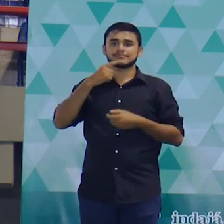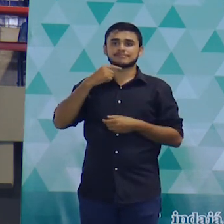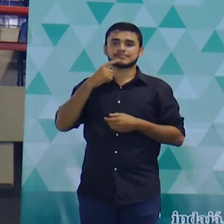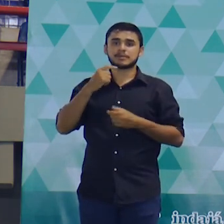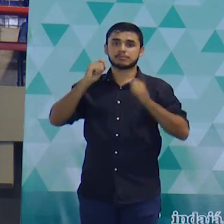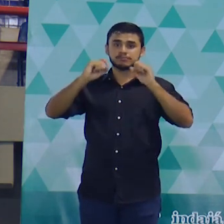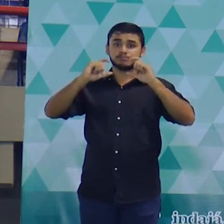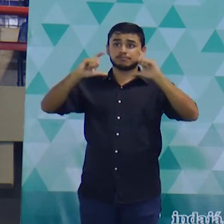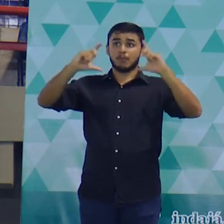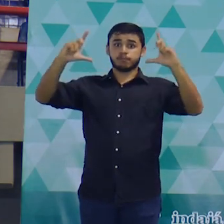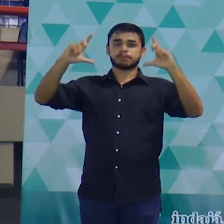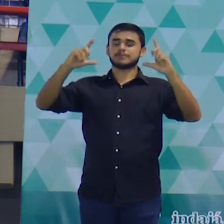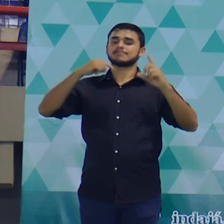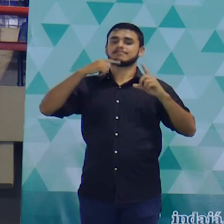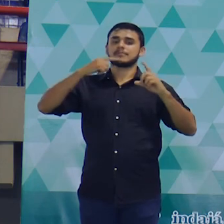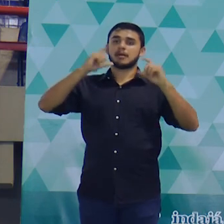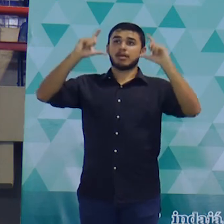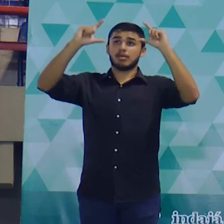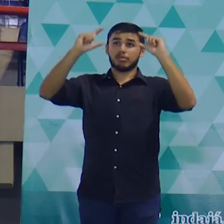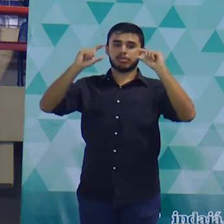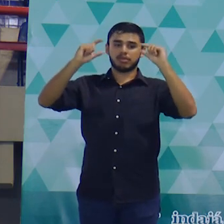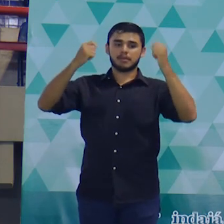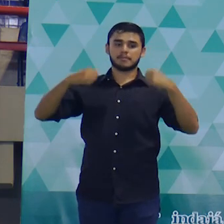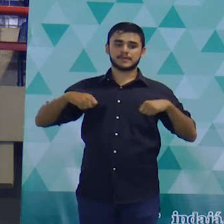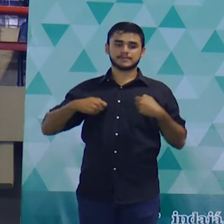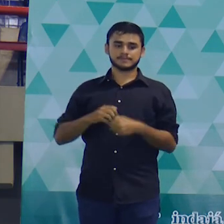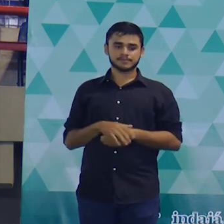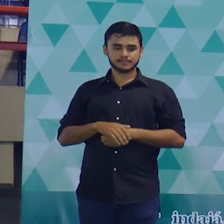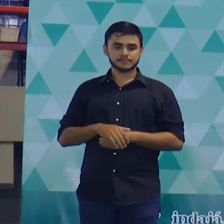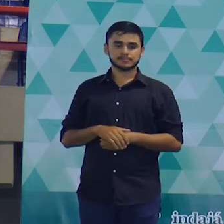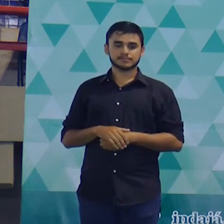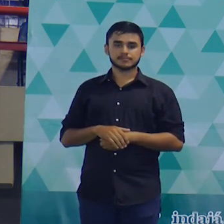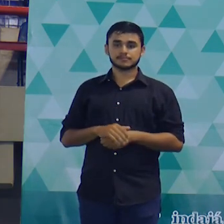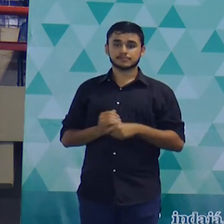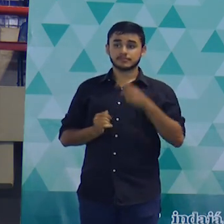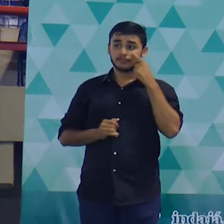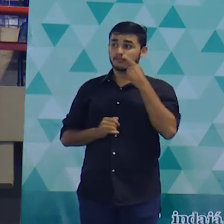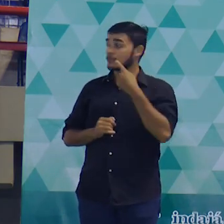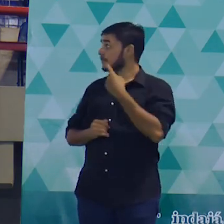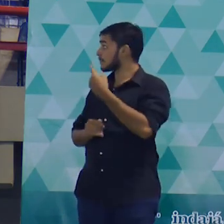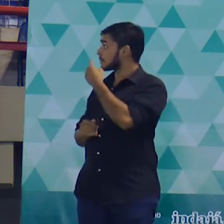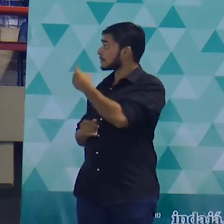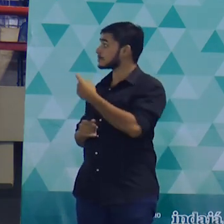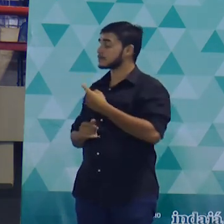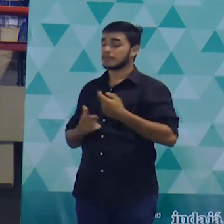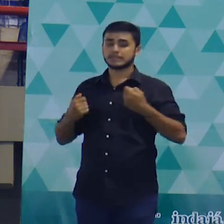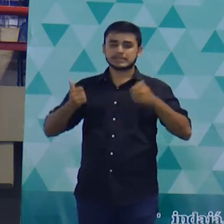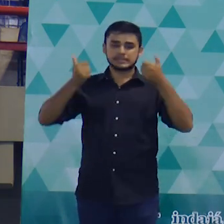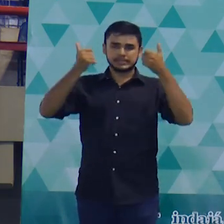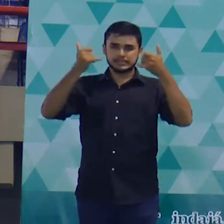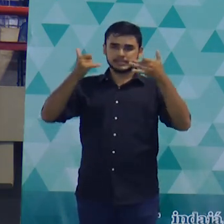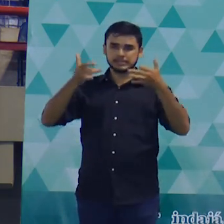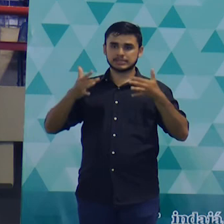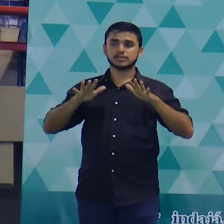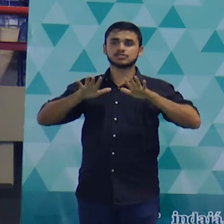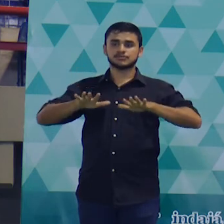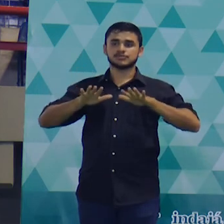gente tem que fazer numa tela só. Então a gente teve que apertar um pouquinho a letra. Quanto a explicar mais devagar, eu vou